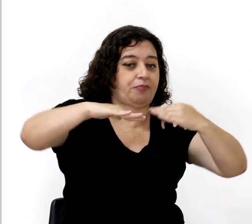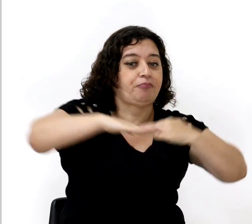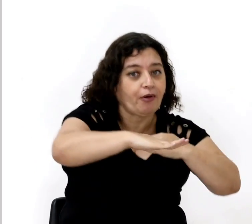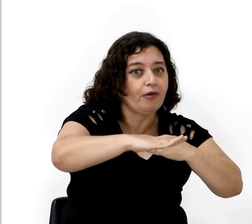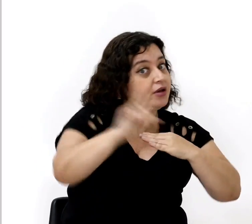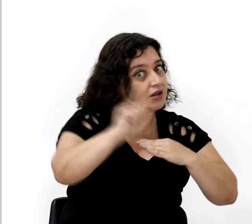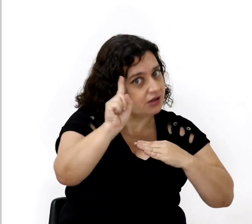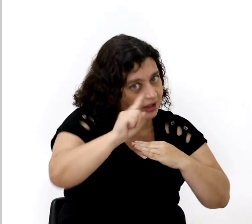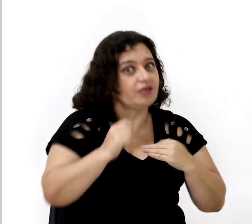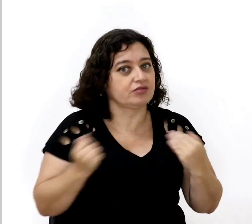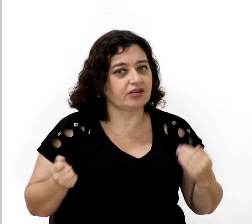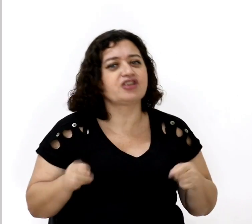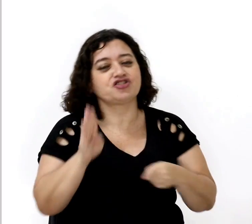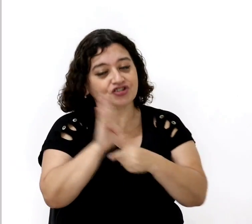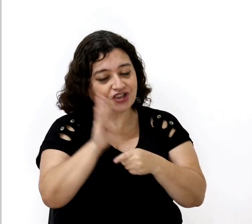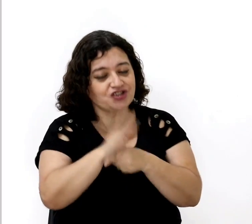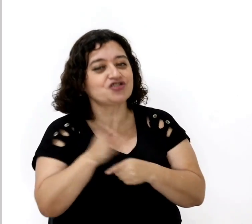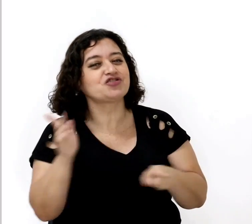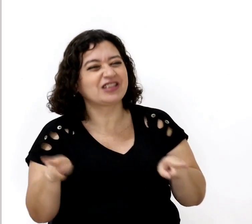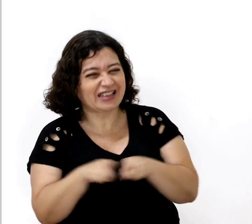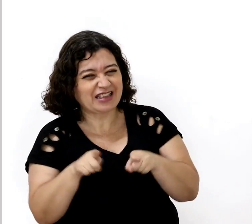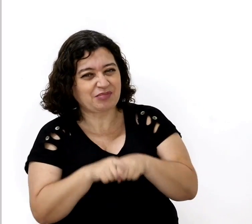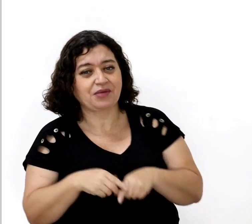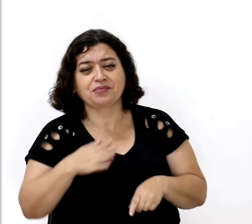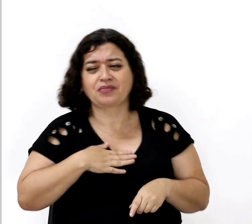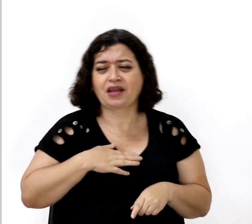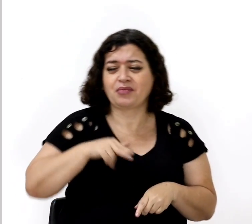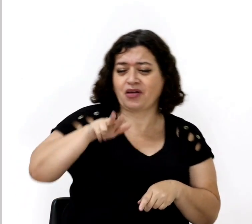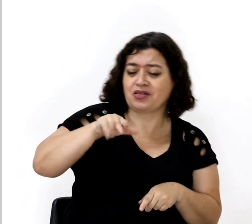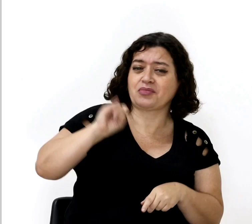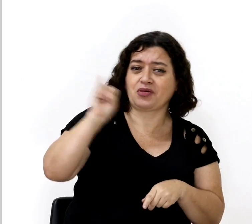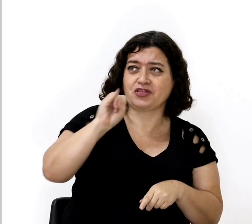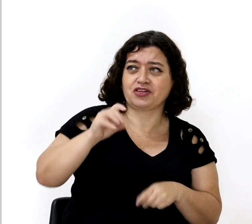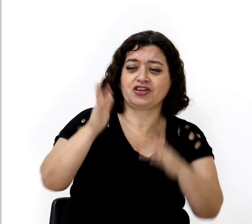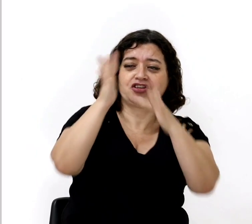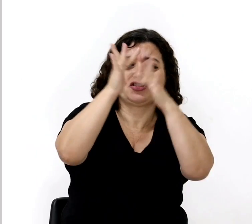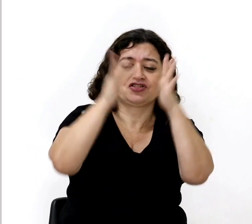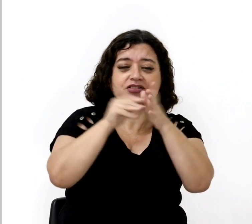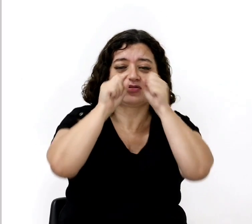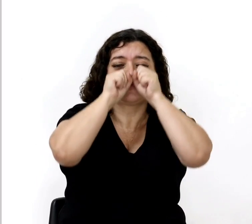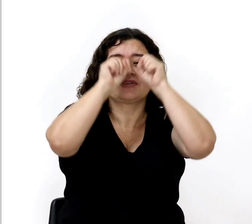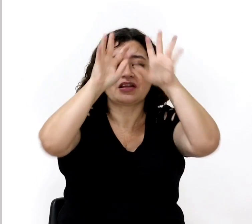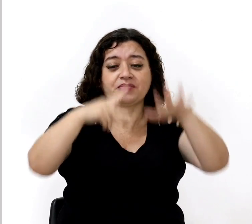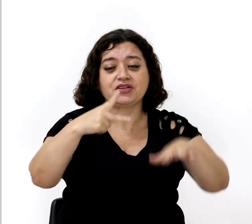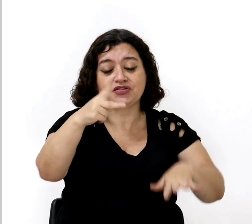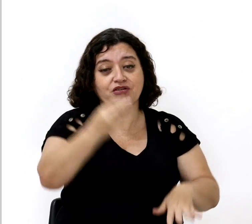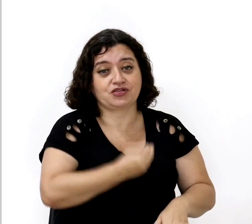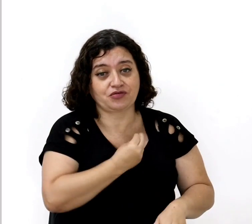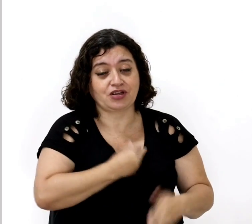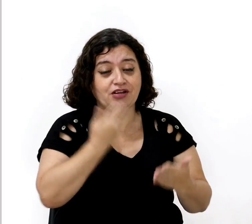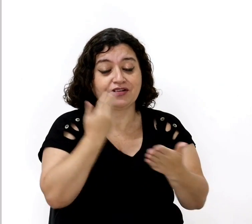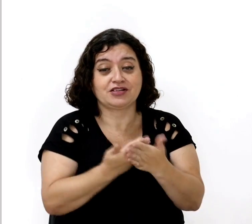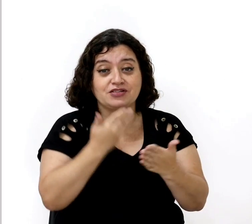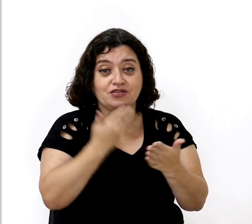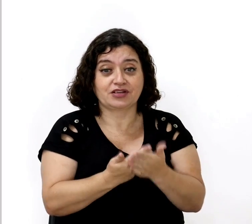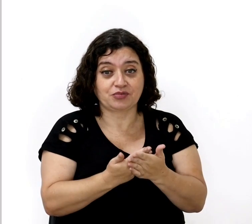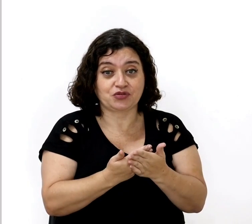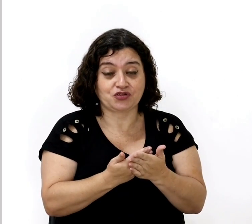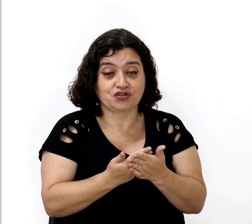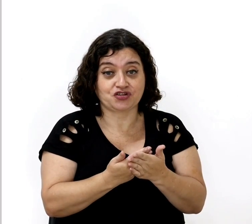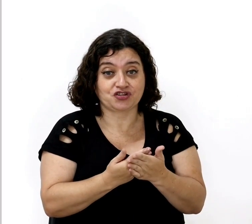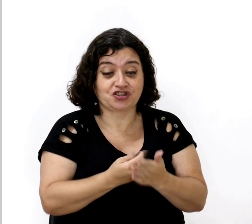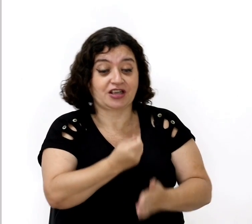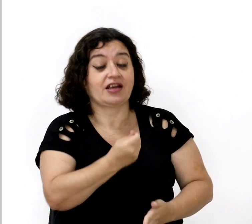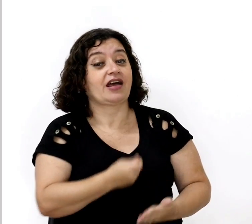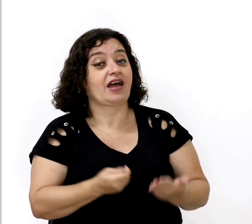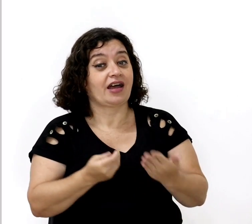pelo também já ajuda, né? Já ajuda. Meu irmão, minha irmã, Jesus abençoe sua vida. Estudamos hoje aqui a nossa lição